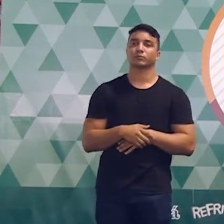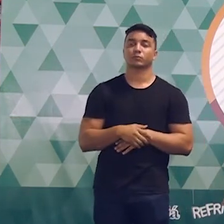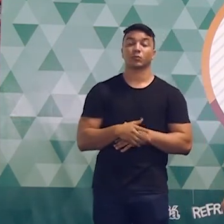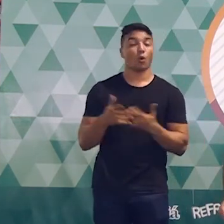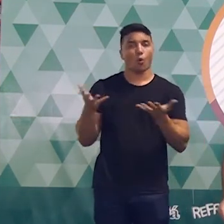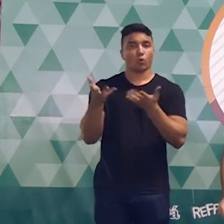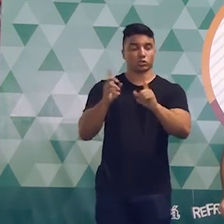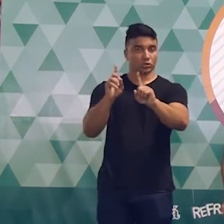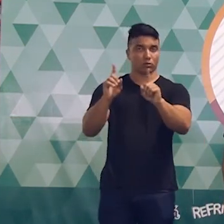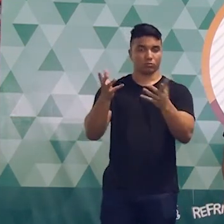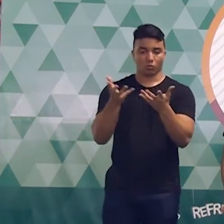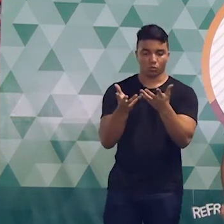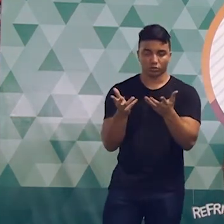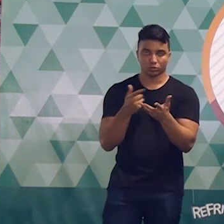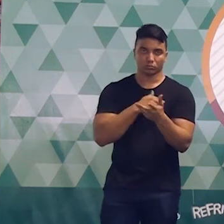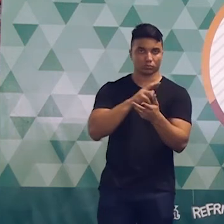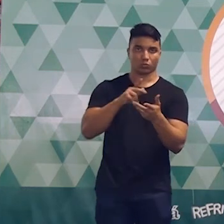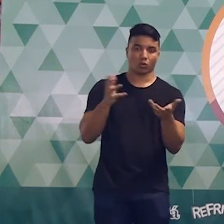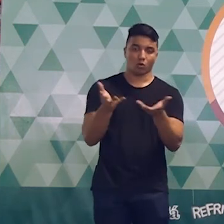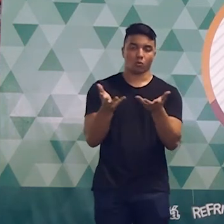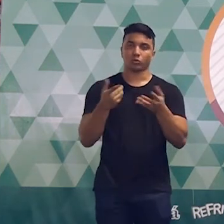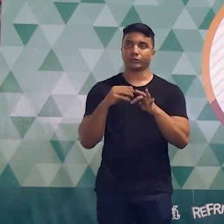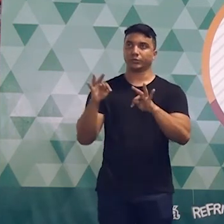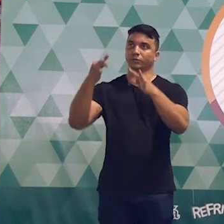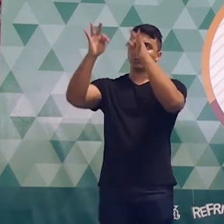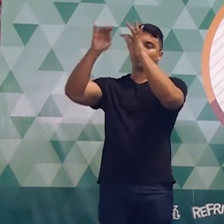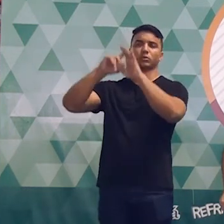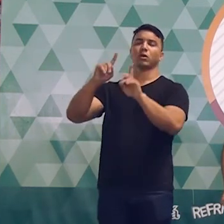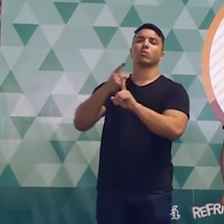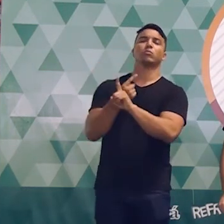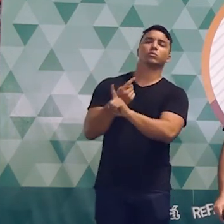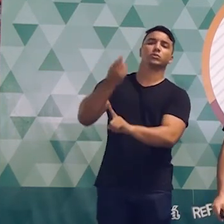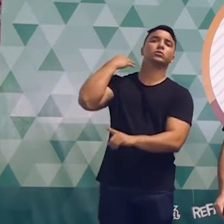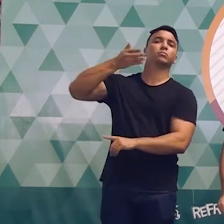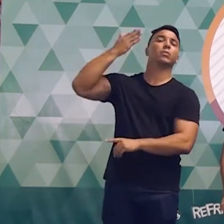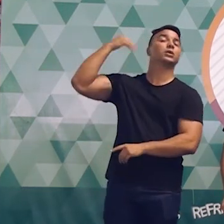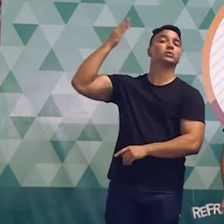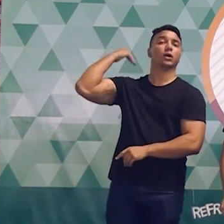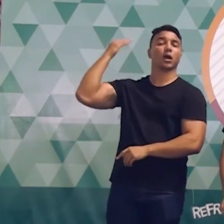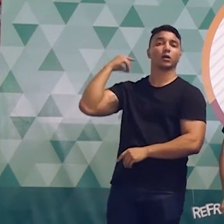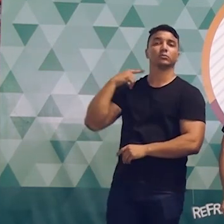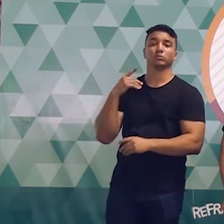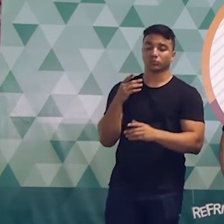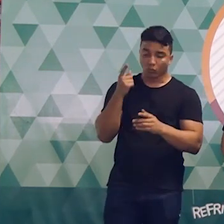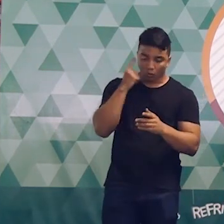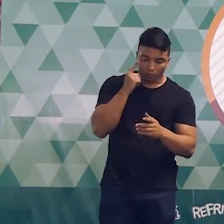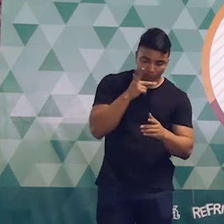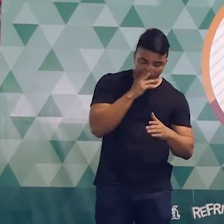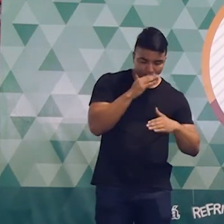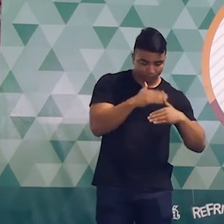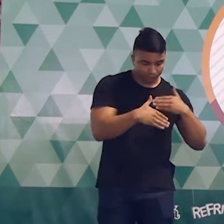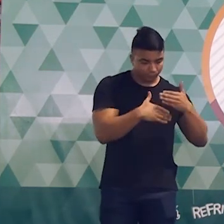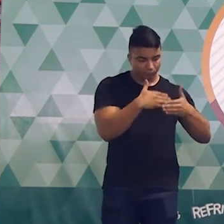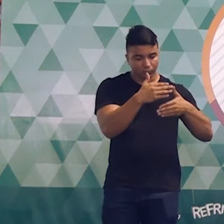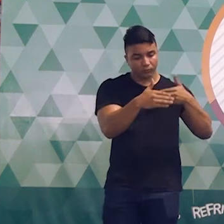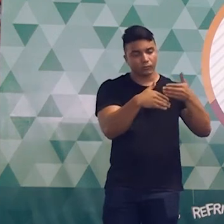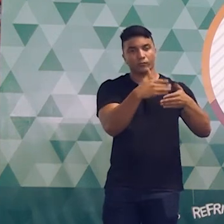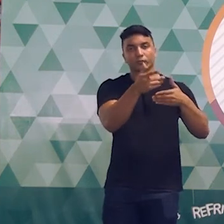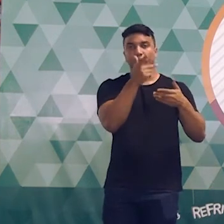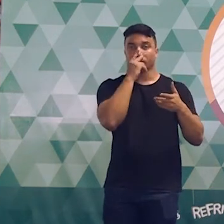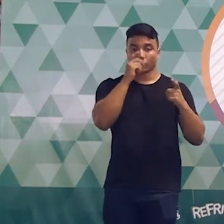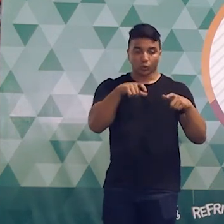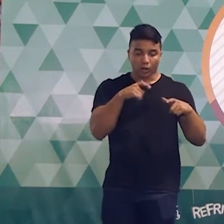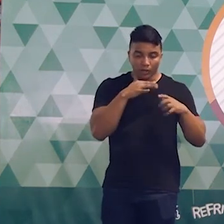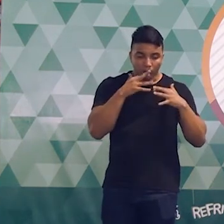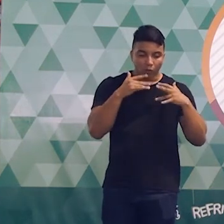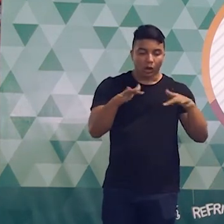não hoje, não pense hoje com a tecnologia. Pense nos nossos antepassados que chegaram em lugares